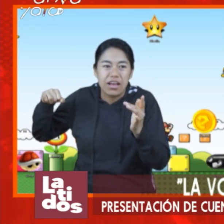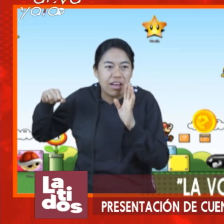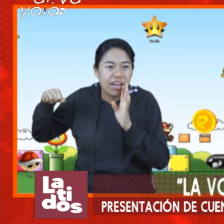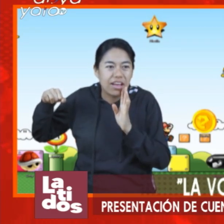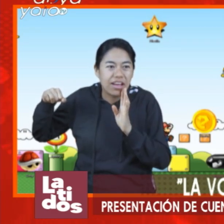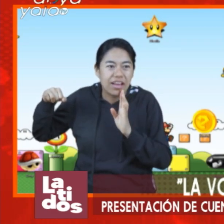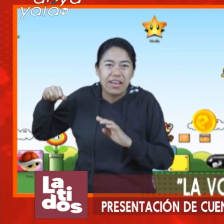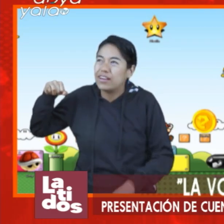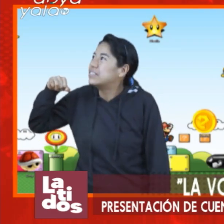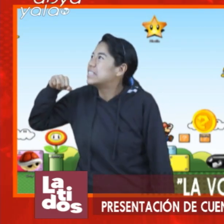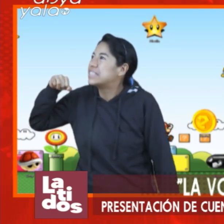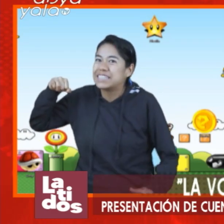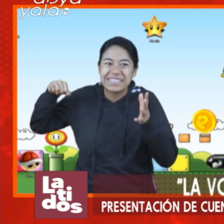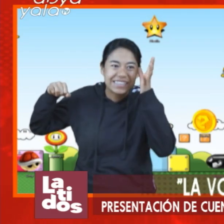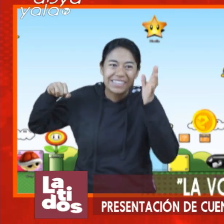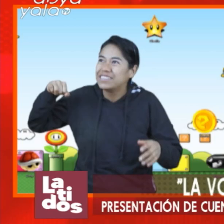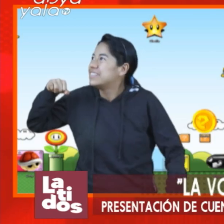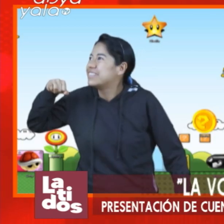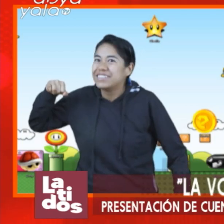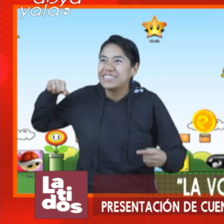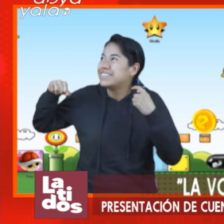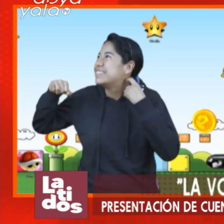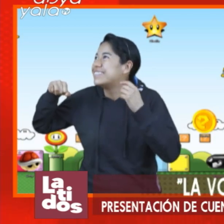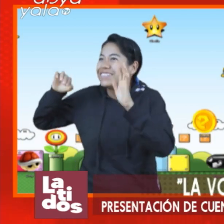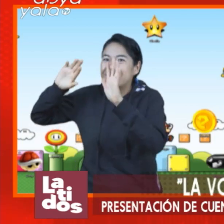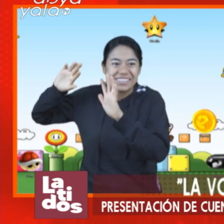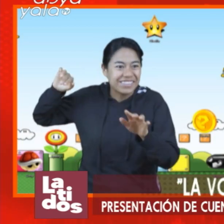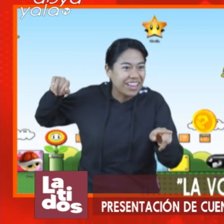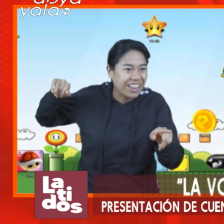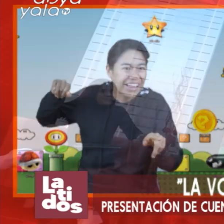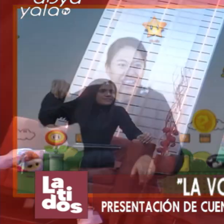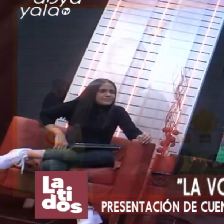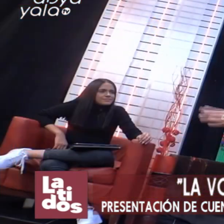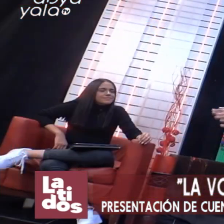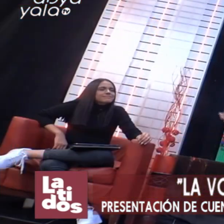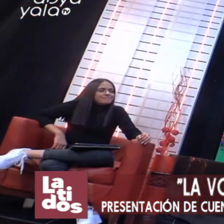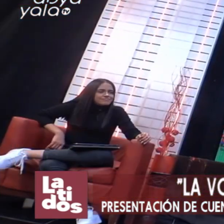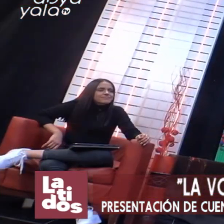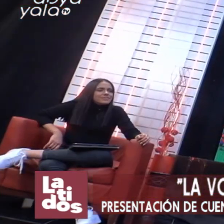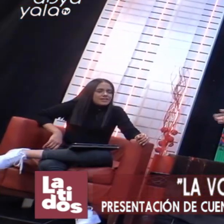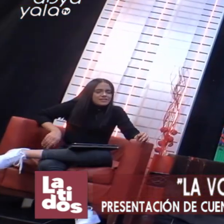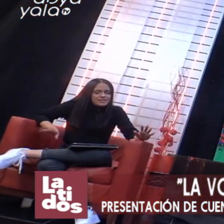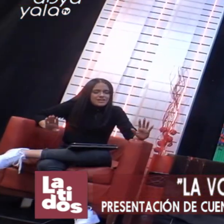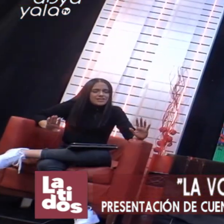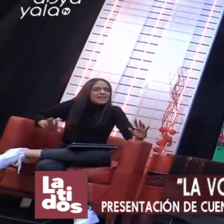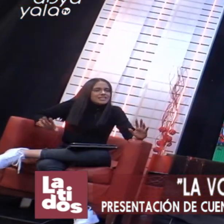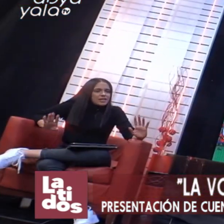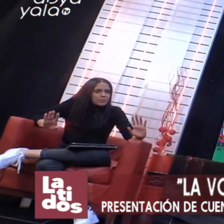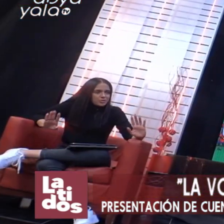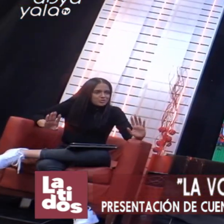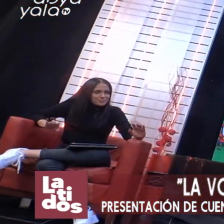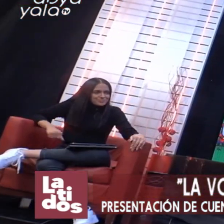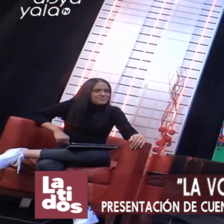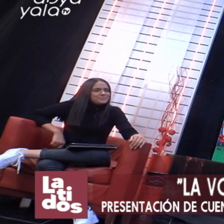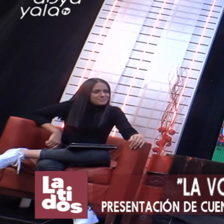tema como que, en general, ¿no? En términos sociales, la cultura siempre es un tema como la quinta pata. Sí, es como, sí, eso,